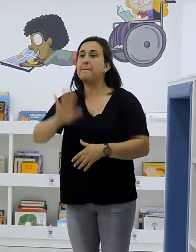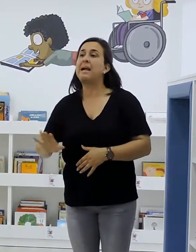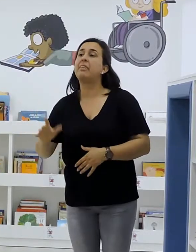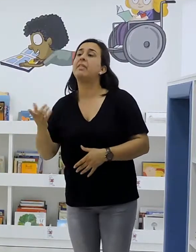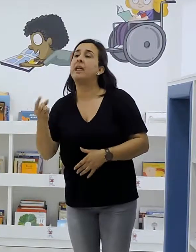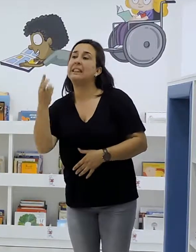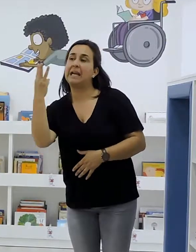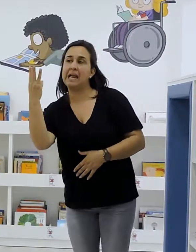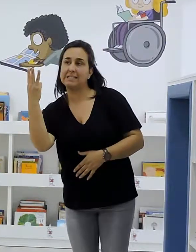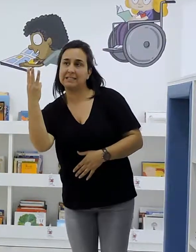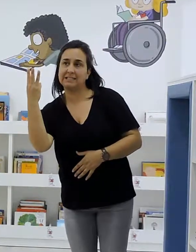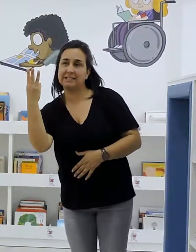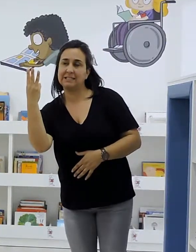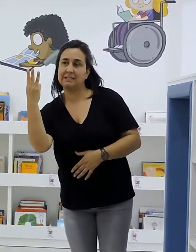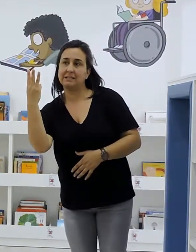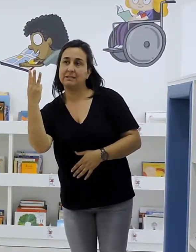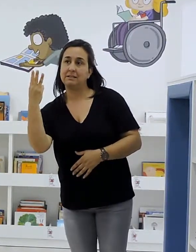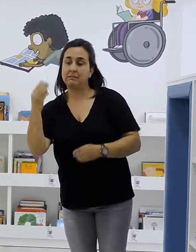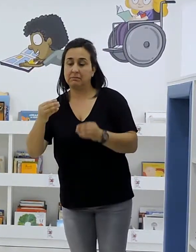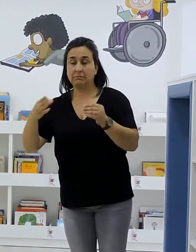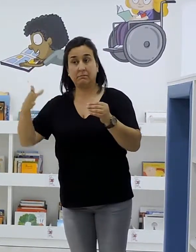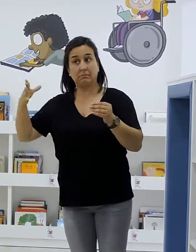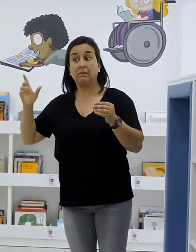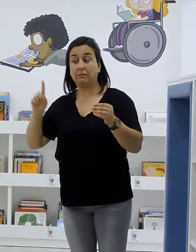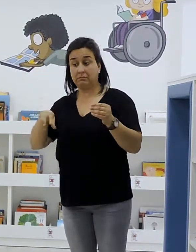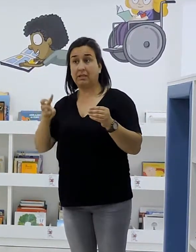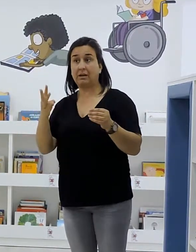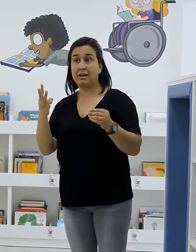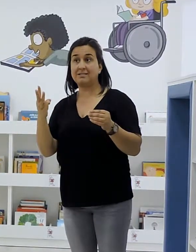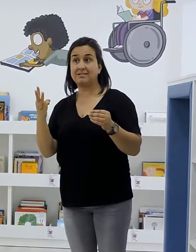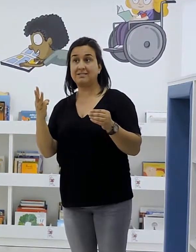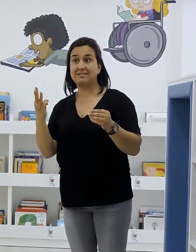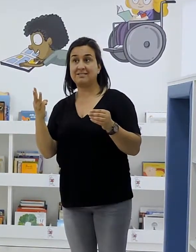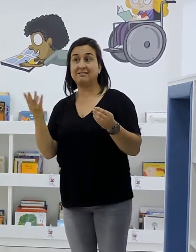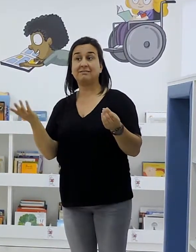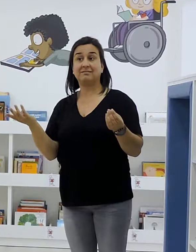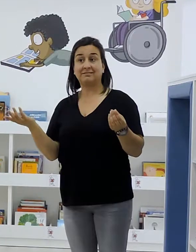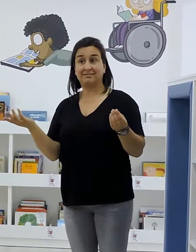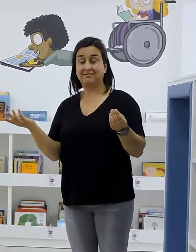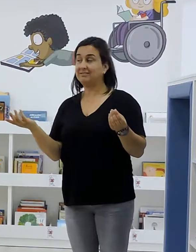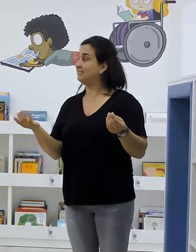parece? 3. Y la ilusión es buena, ¿sí o no?